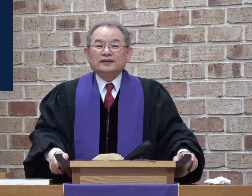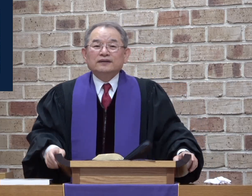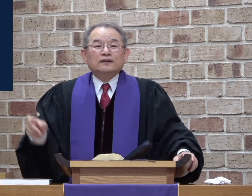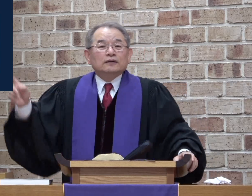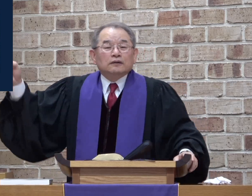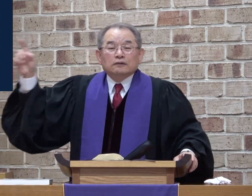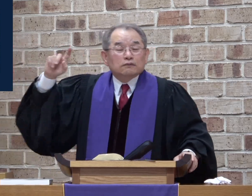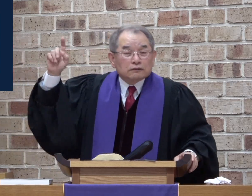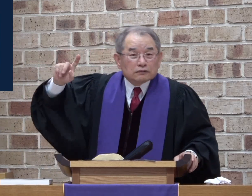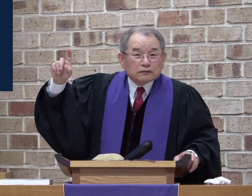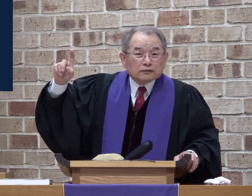이것은